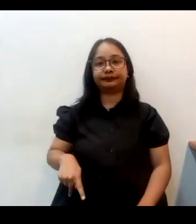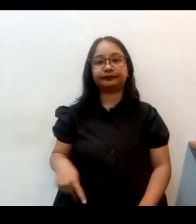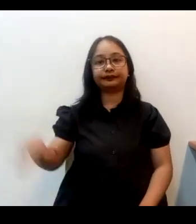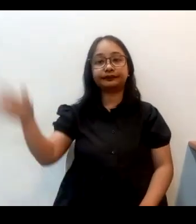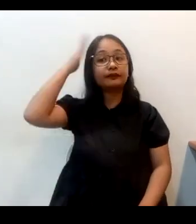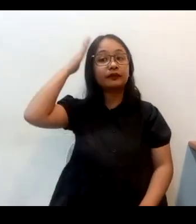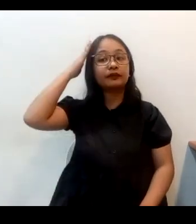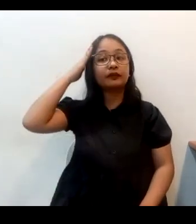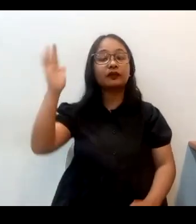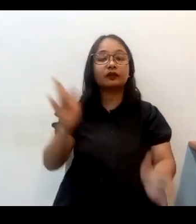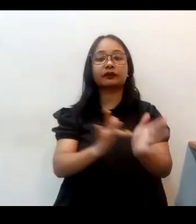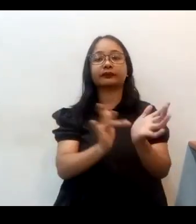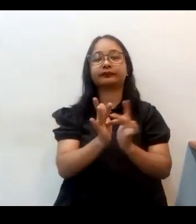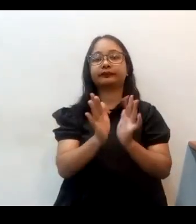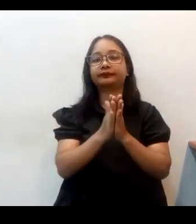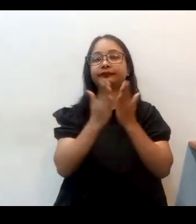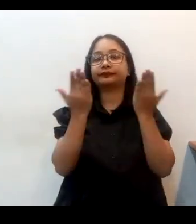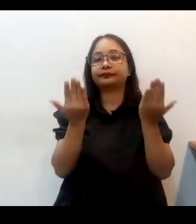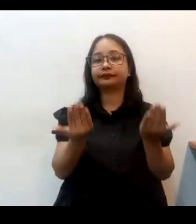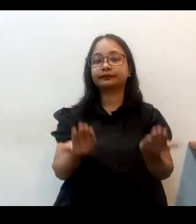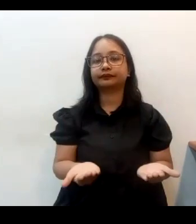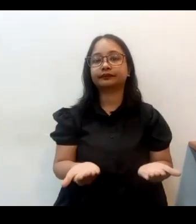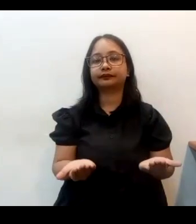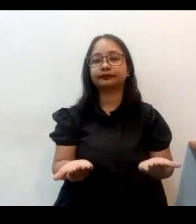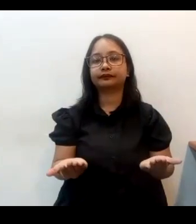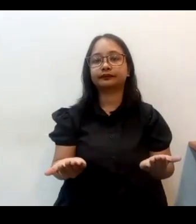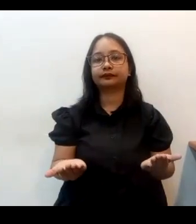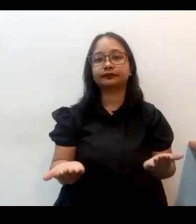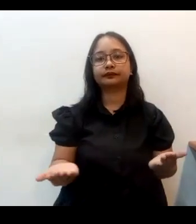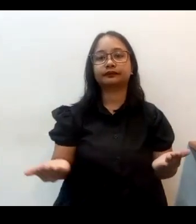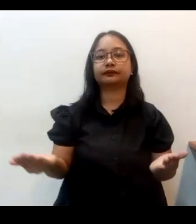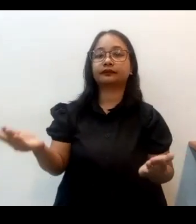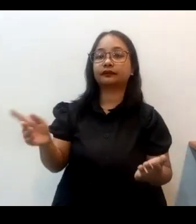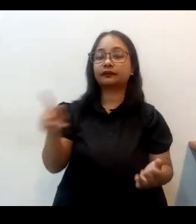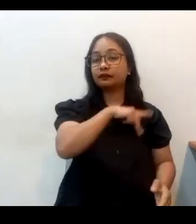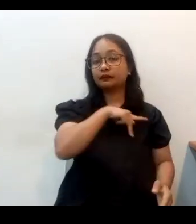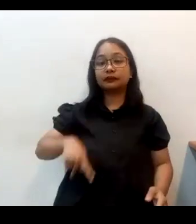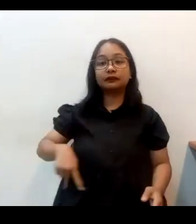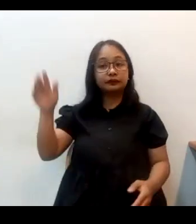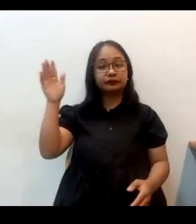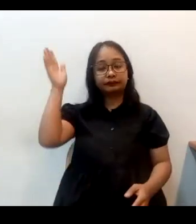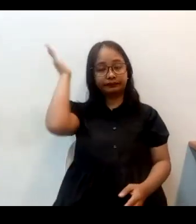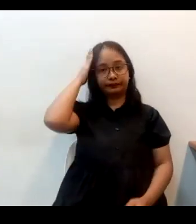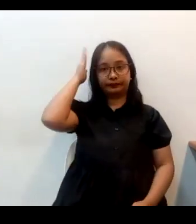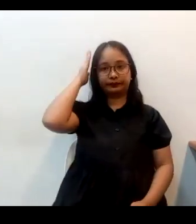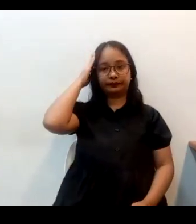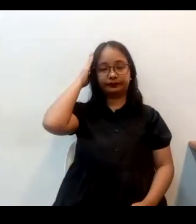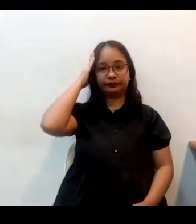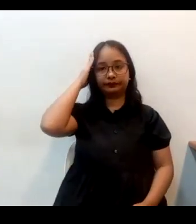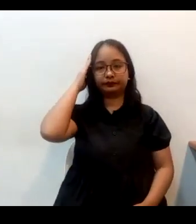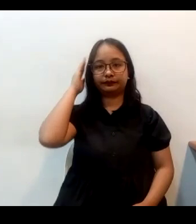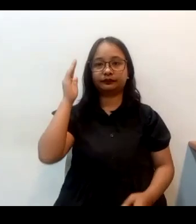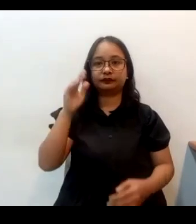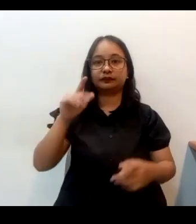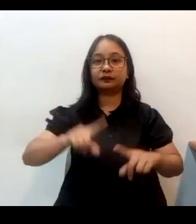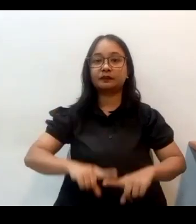Bible well. Yung mga Pariseo po, alam na alam po nila yung Biblia. They were educated, Sila po talaga ay mga aral. but they didn't know